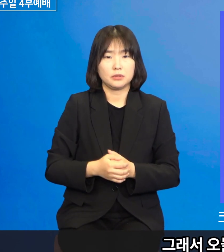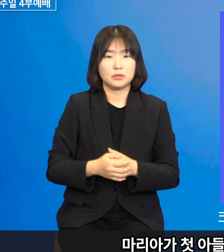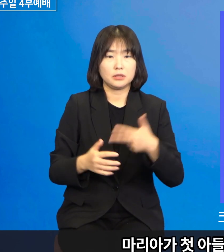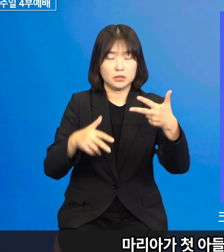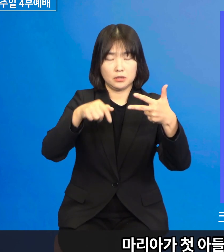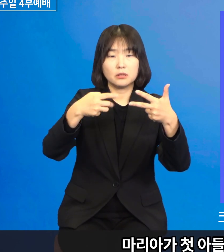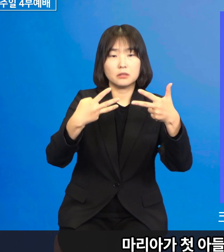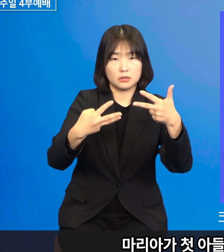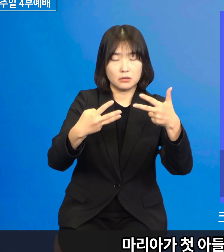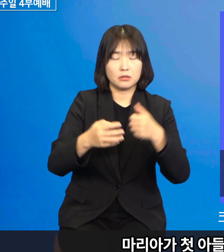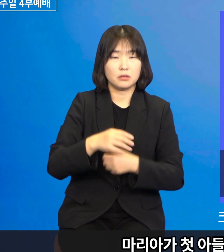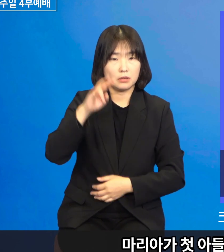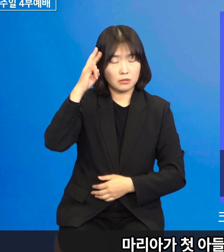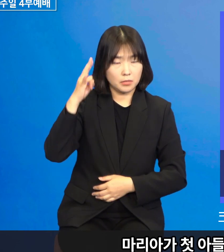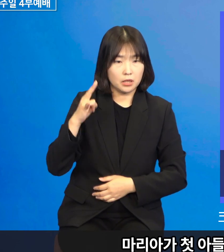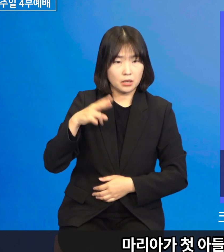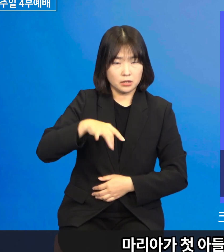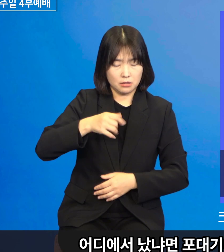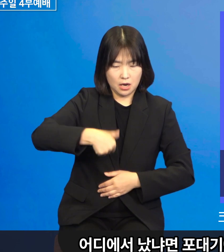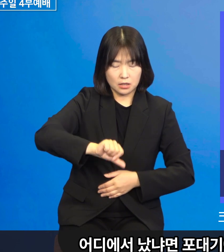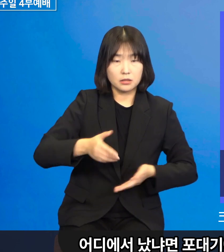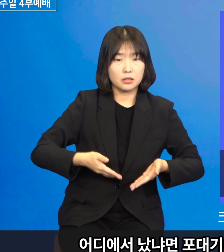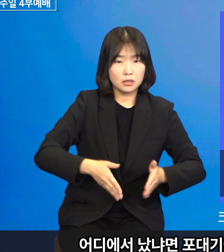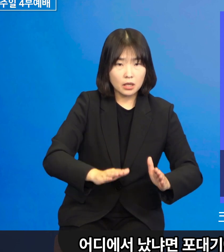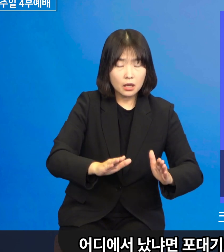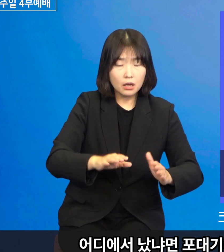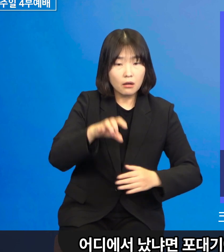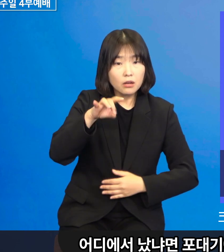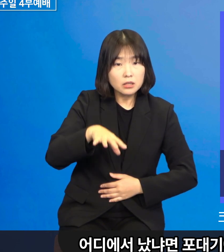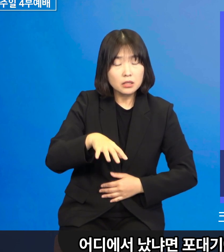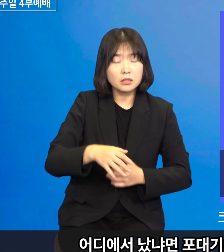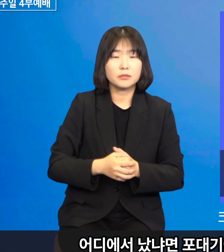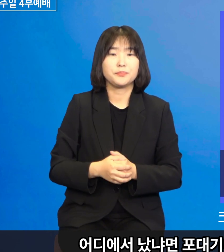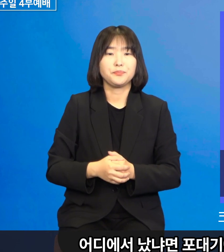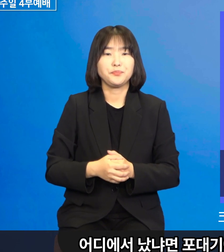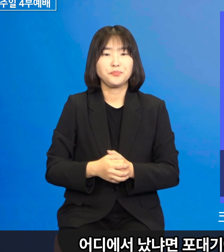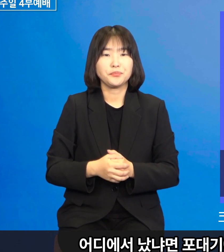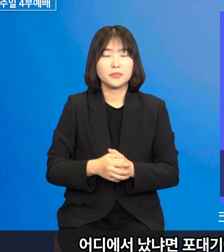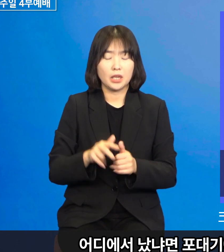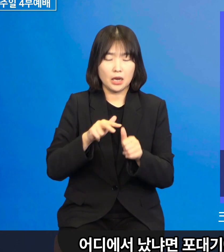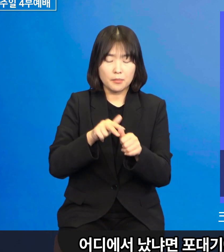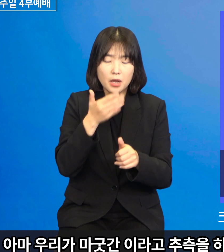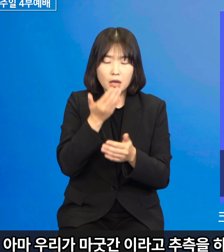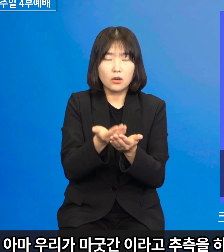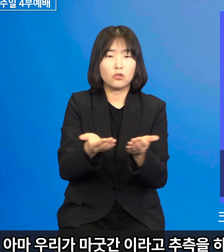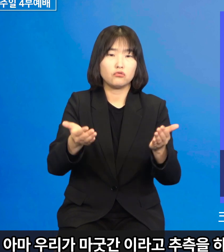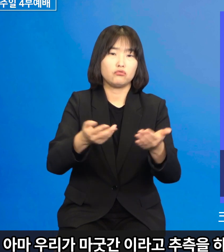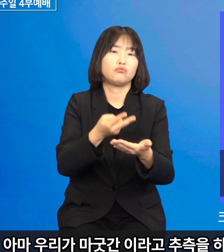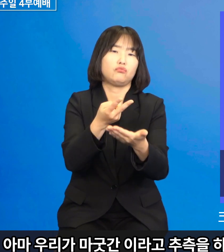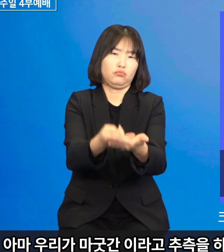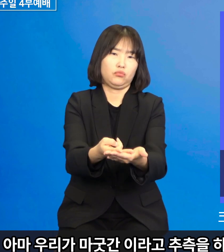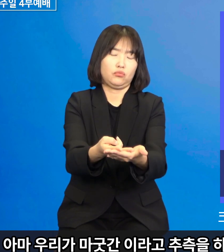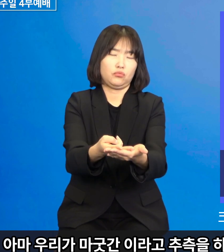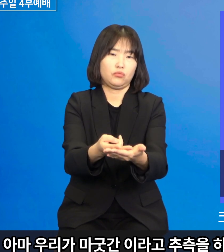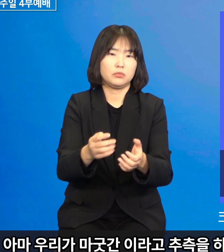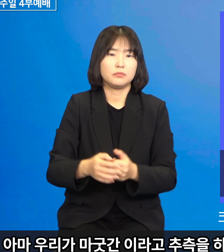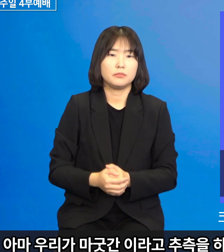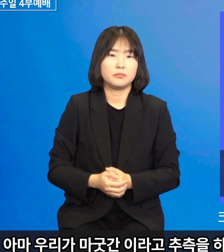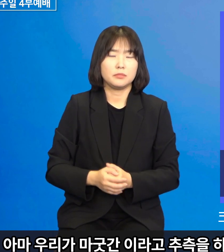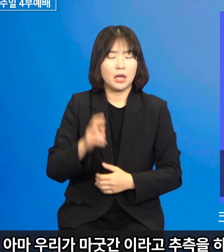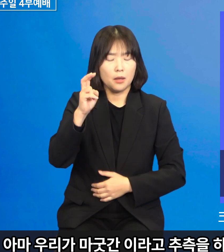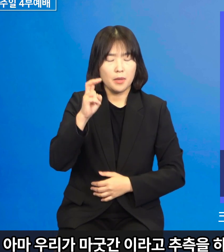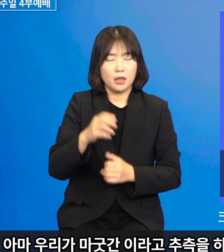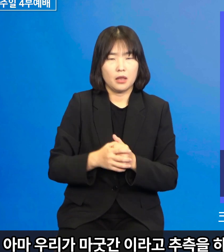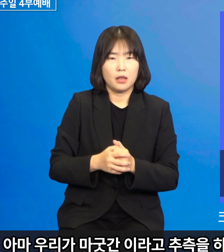보면 마리아가 첫 아들을 결국 낳게 되는데 어디에서 낳냐면 포대기에 싸서 구유에 눕혀두었다. 아마 우리가 마곡간이라고